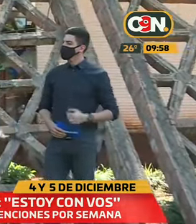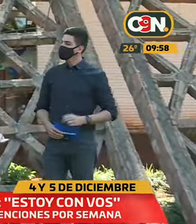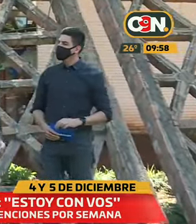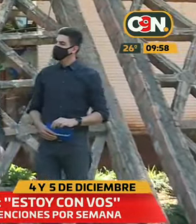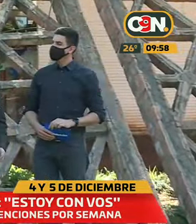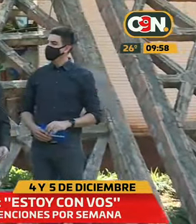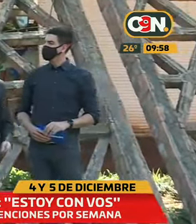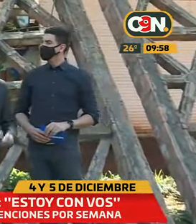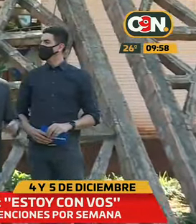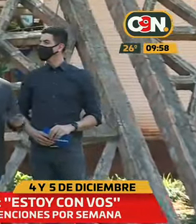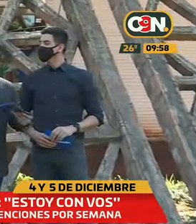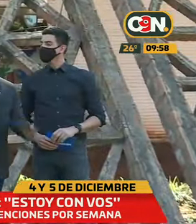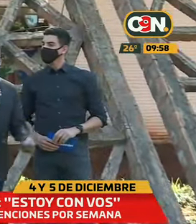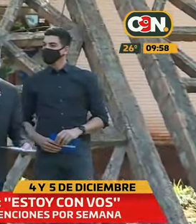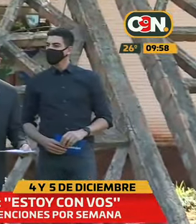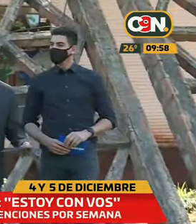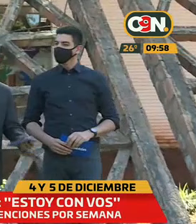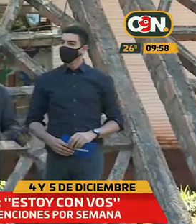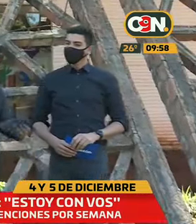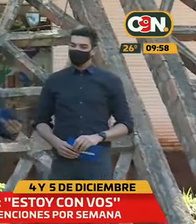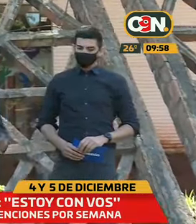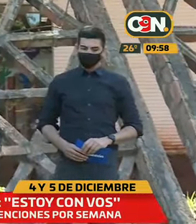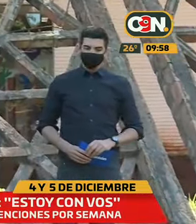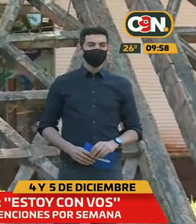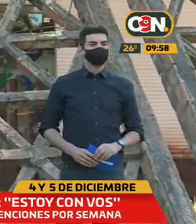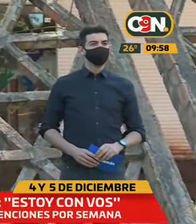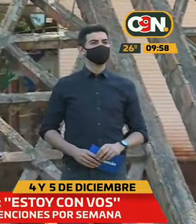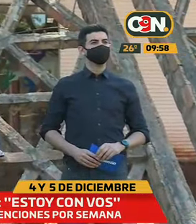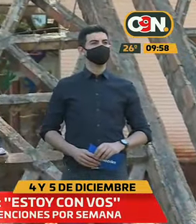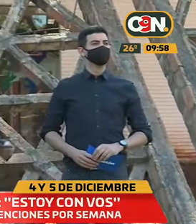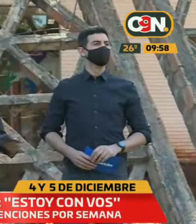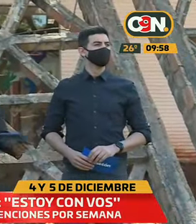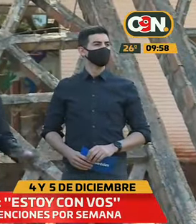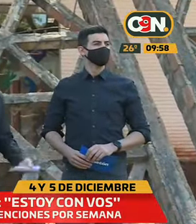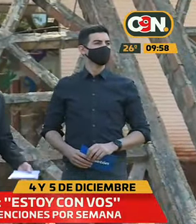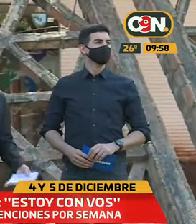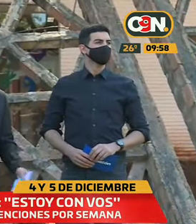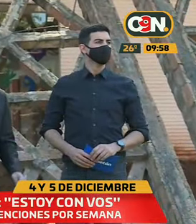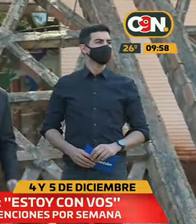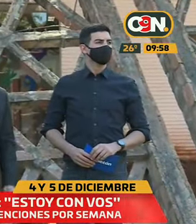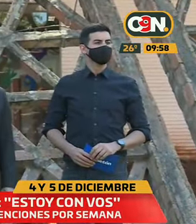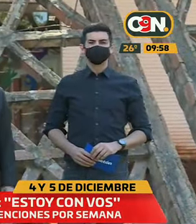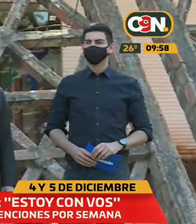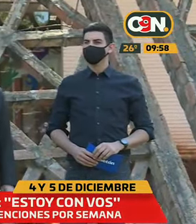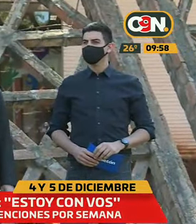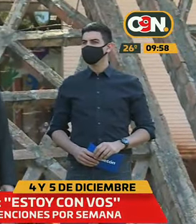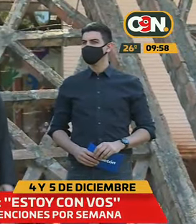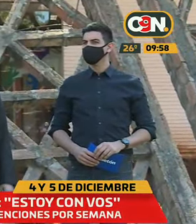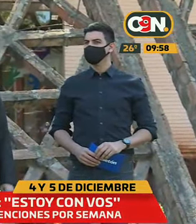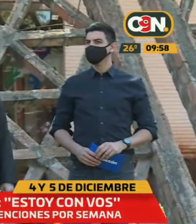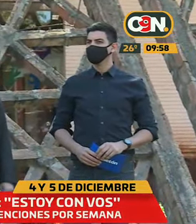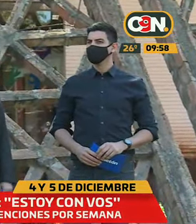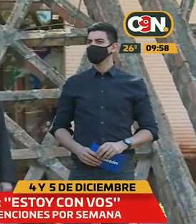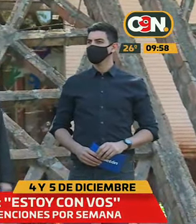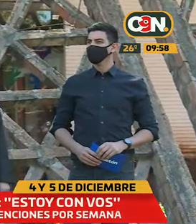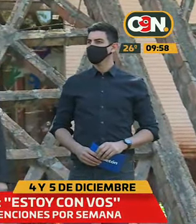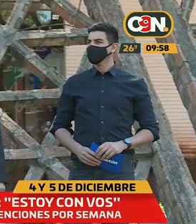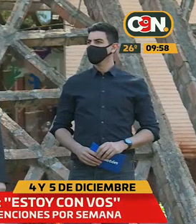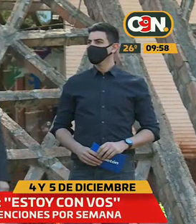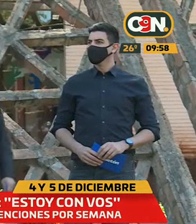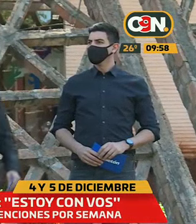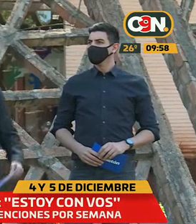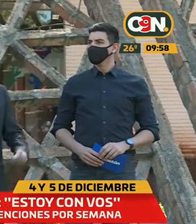medidas de seguridad que vamos a tener para la puesta al aire, también para el trabajo de producción, el trabajo técnico y toda la gente que trabaja con